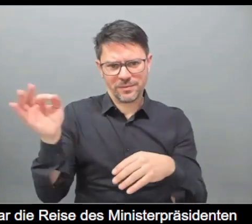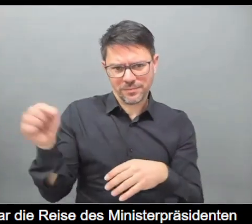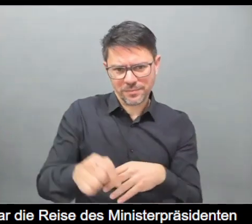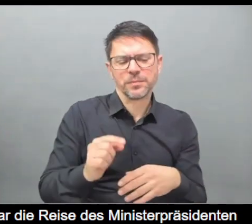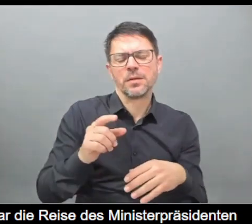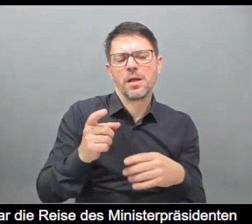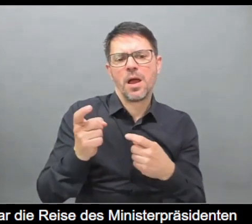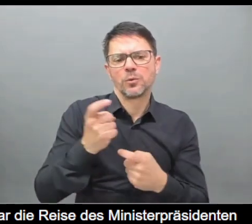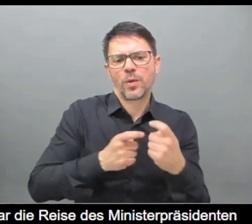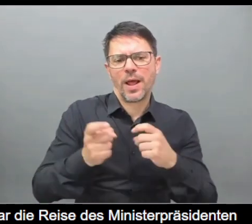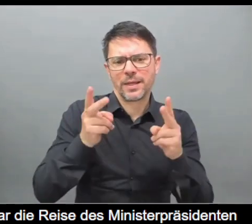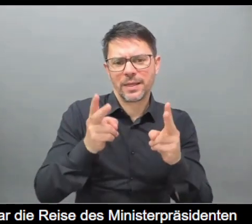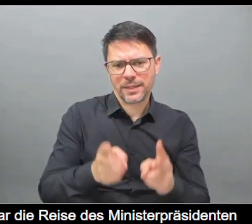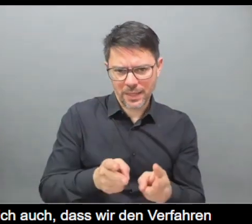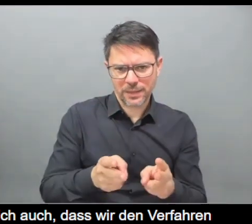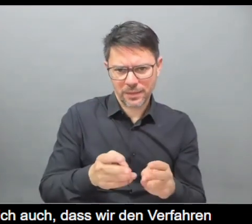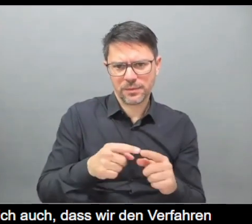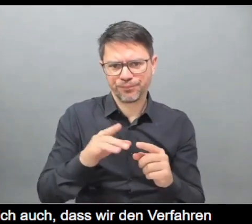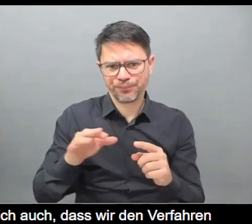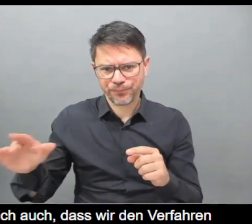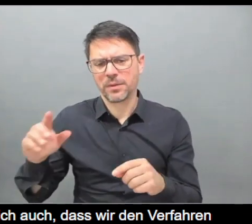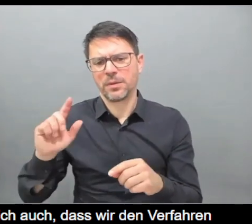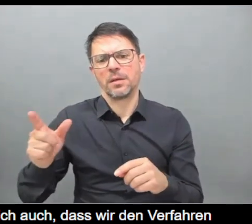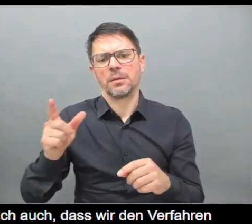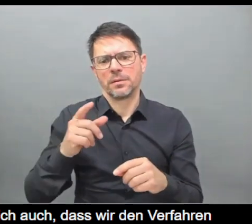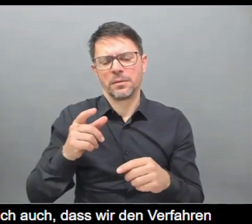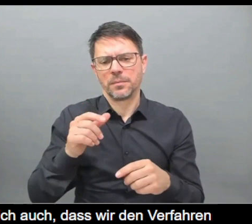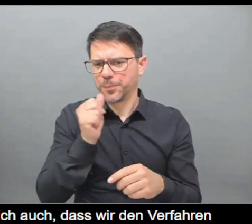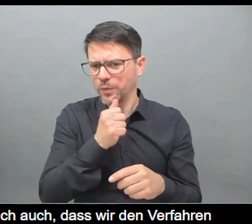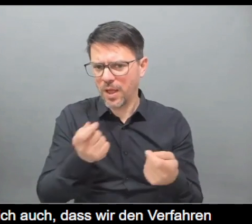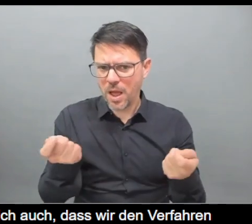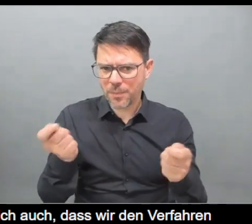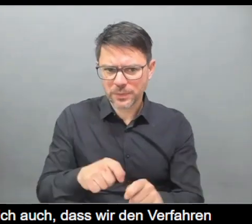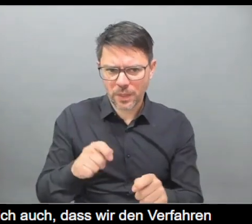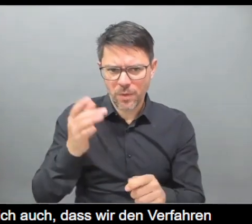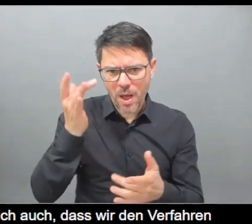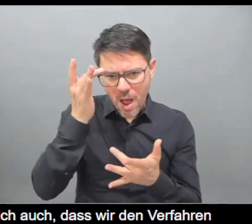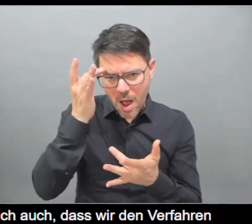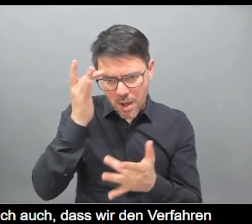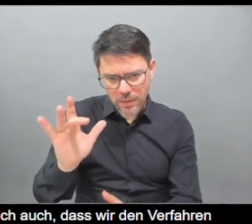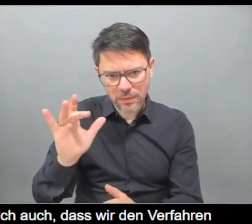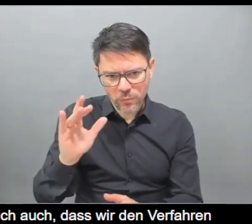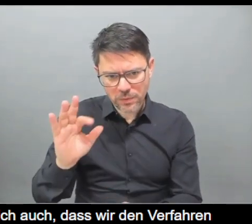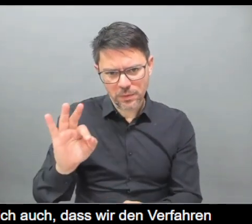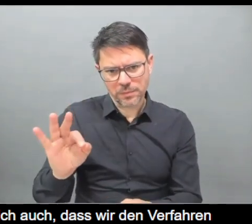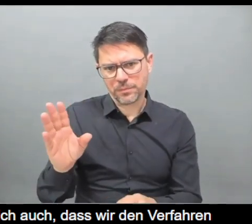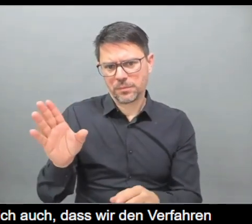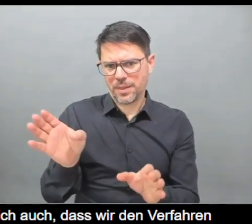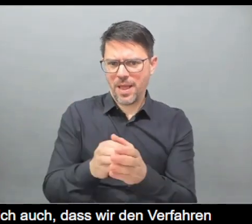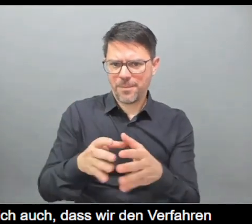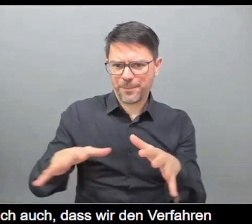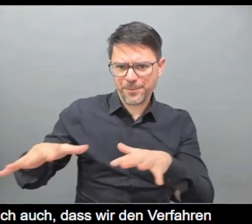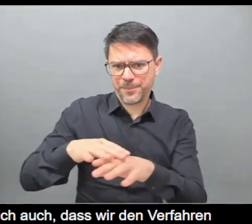Mentalitätswechsel in dieser Frage. Es muss einfach möglich sein, dass Pflegekräfte schneller auch zum Beispiel zum Arbeiten kommen, weniger